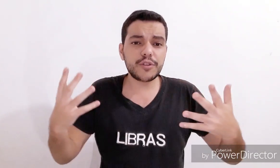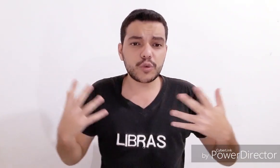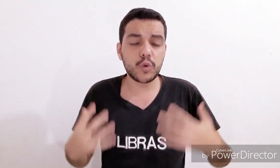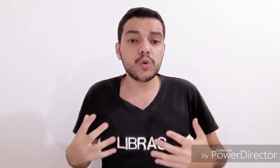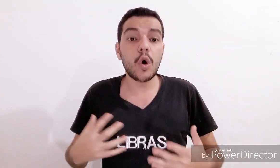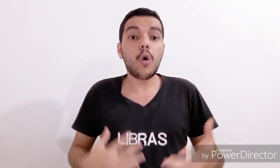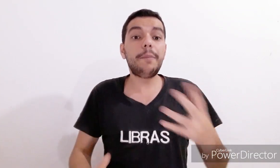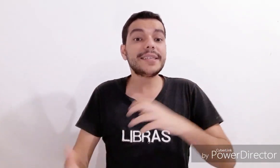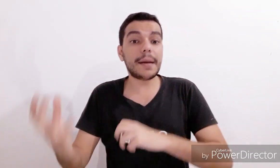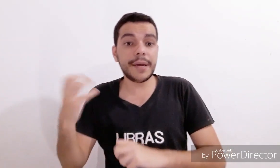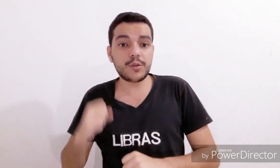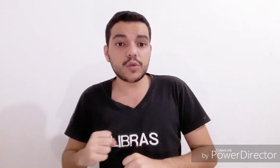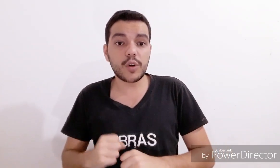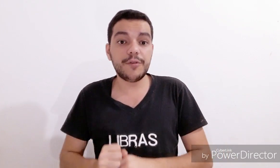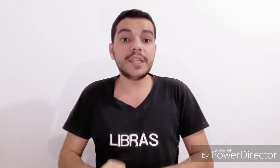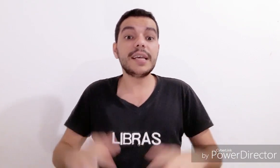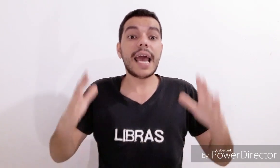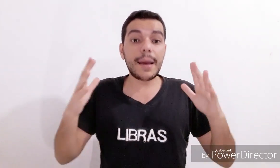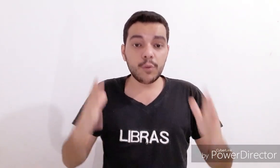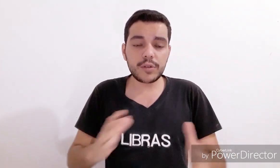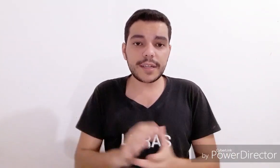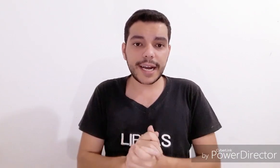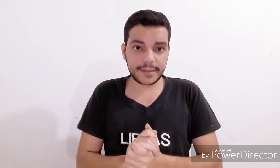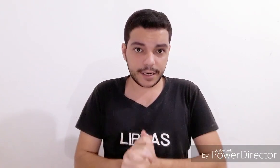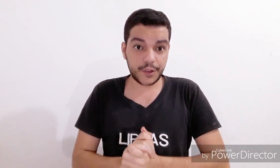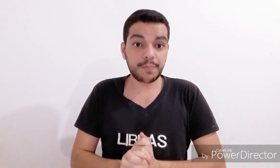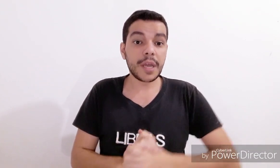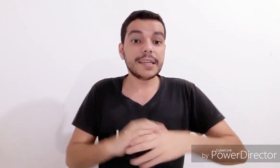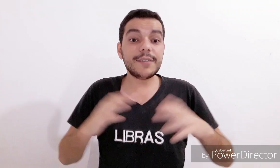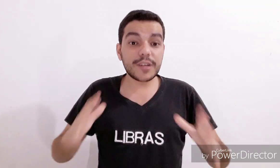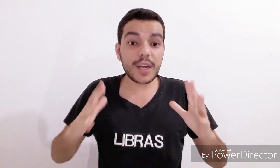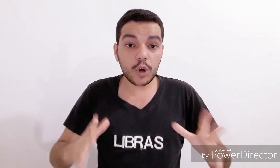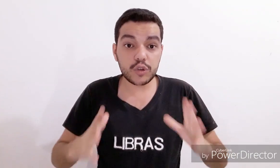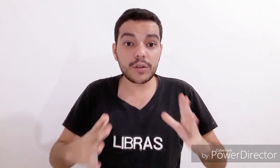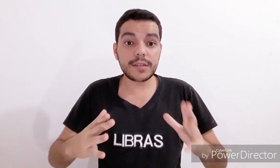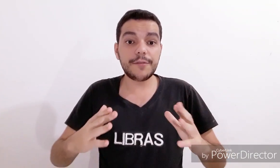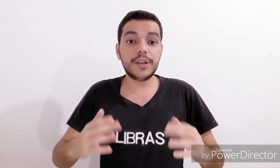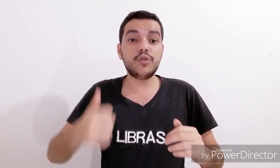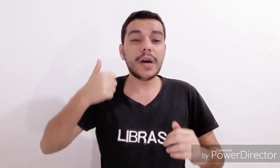de surdo, o pensamento dos ouvintes é muito interessante. Se você gostou desse vídeo,